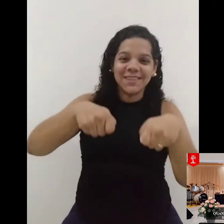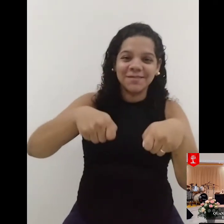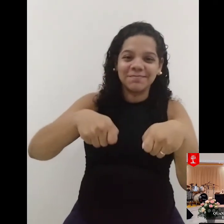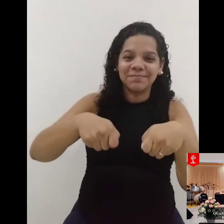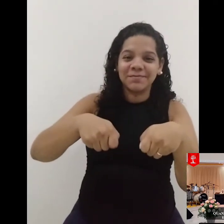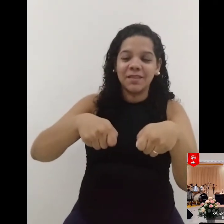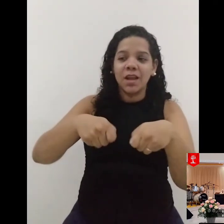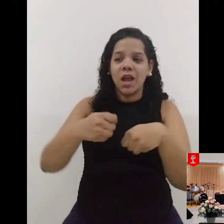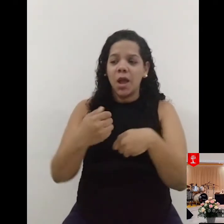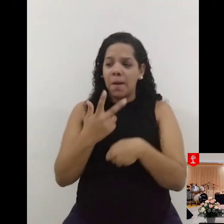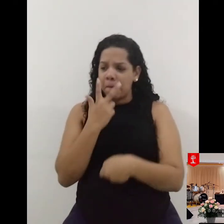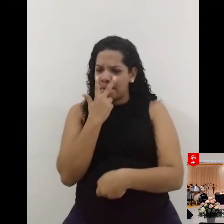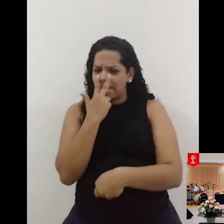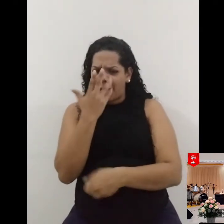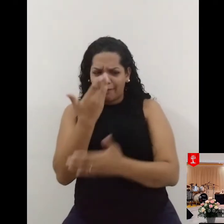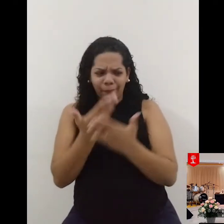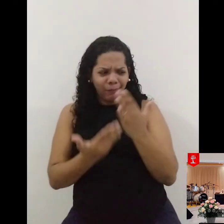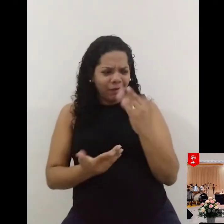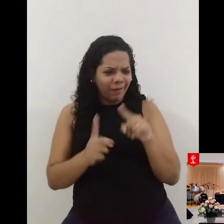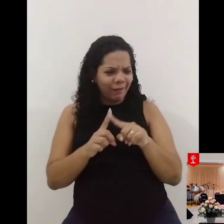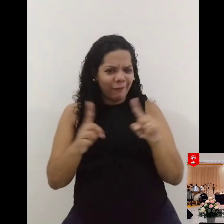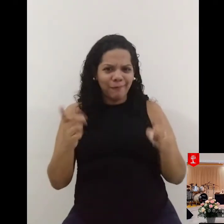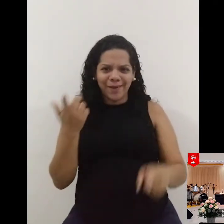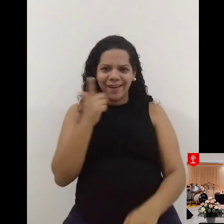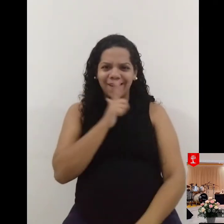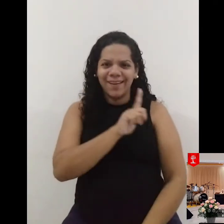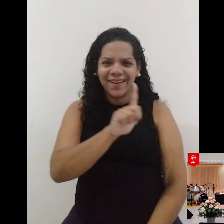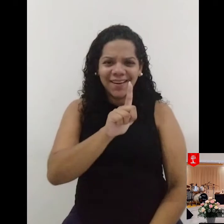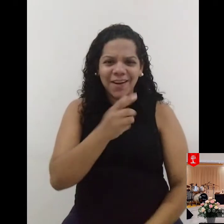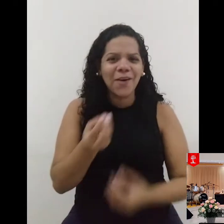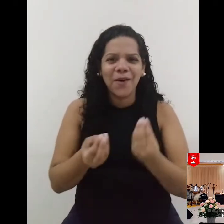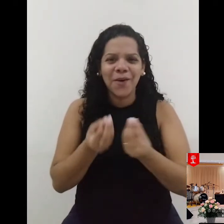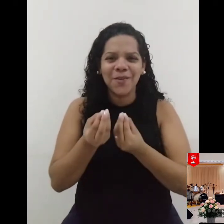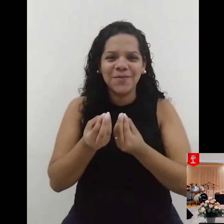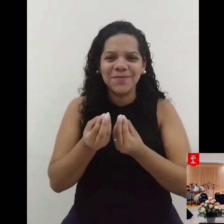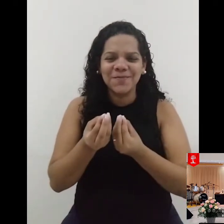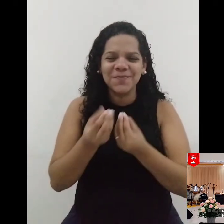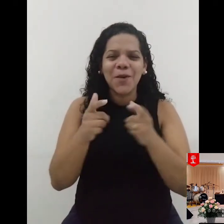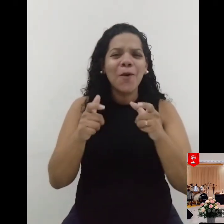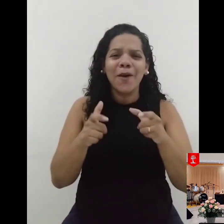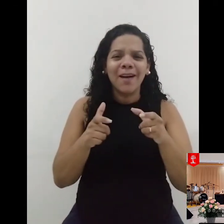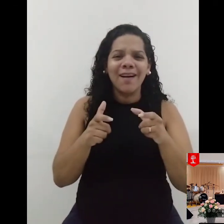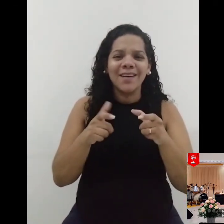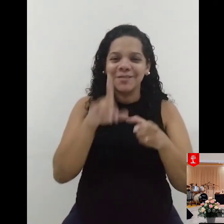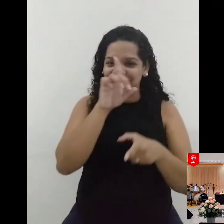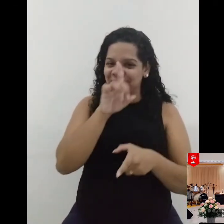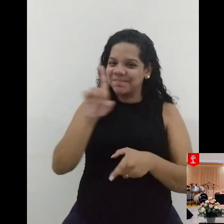Só em ti. Esse lugar é no Senhor.